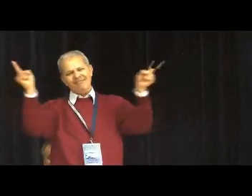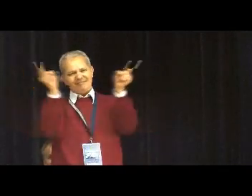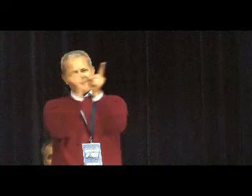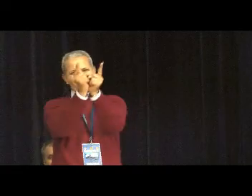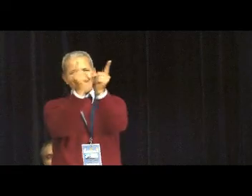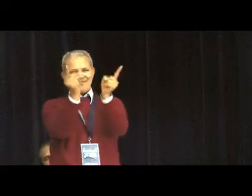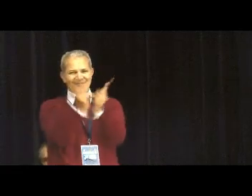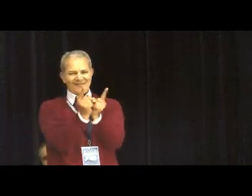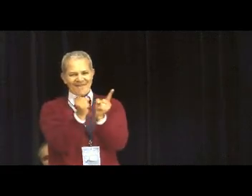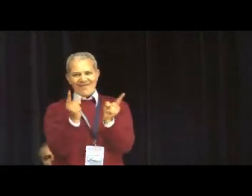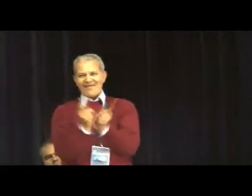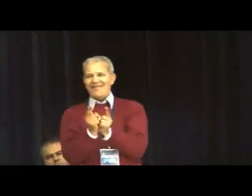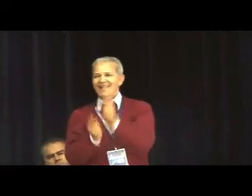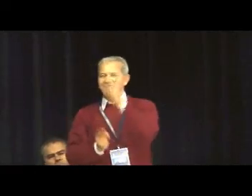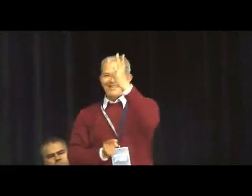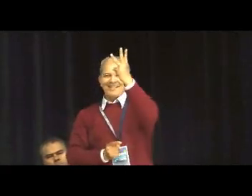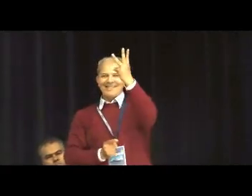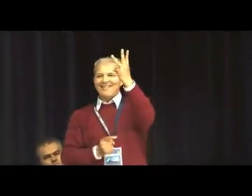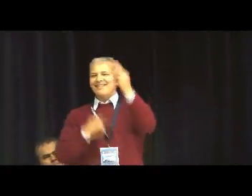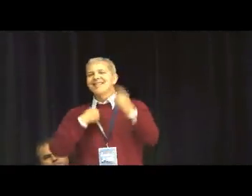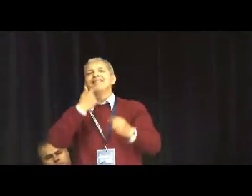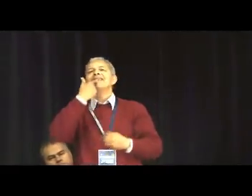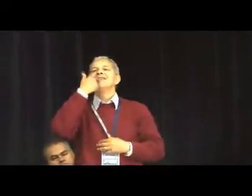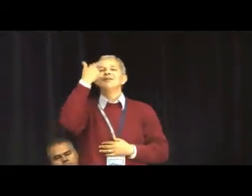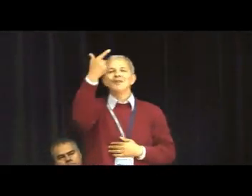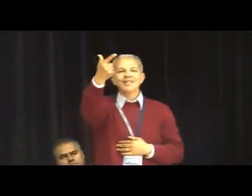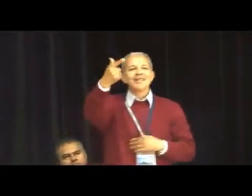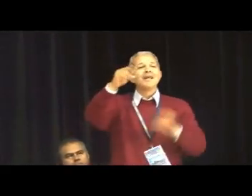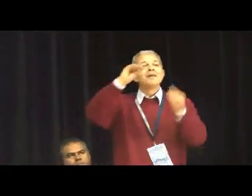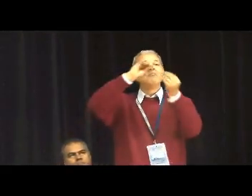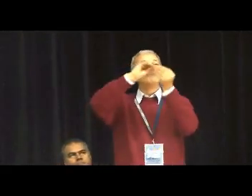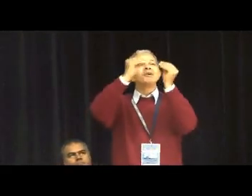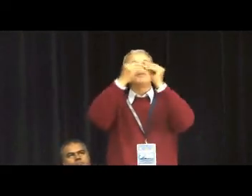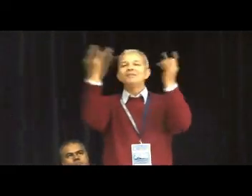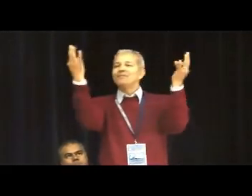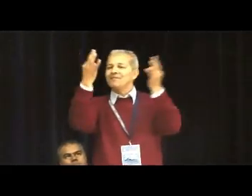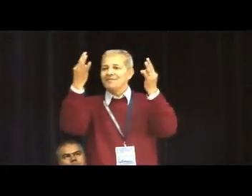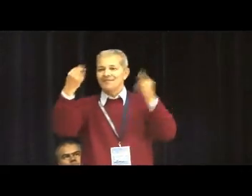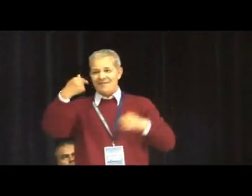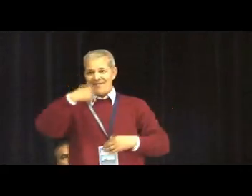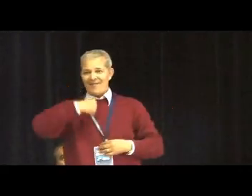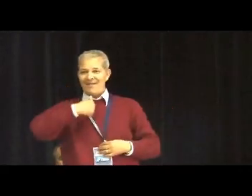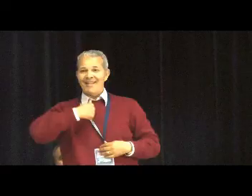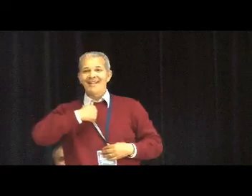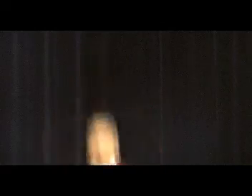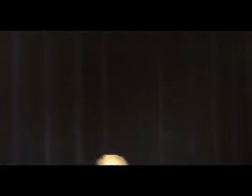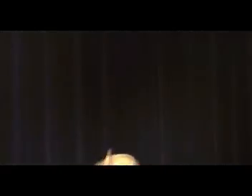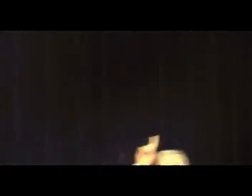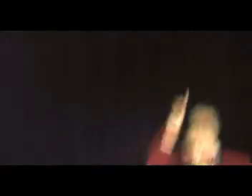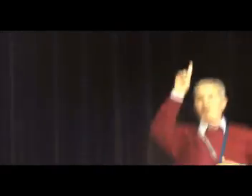ديالي يكون مختصر ومقتضى، أتناول فيه نقطتين حول